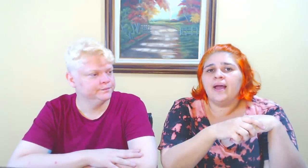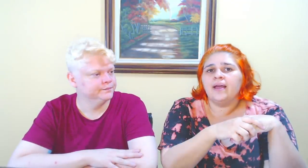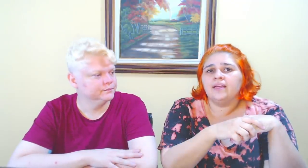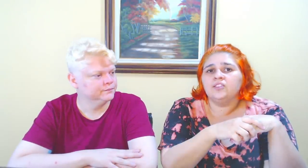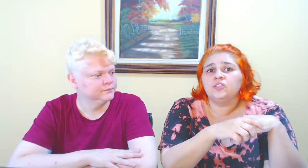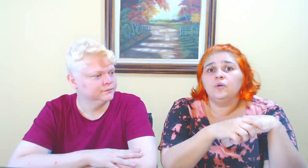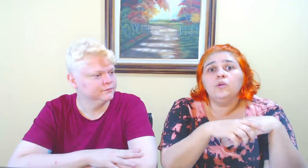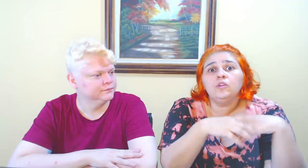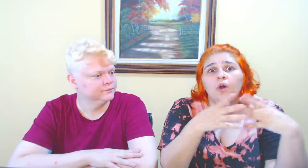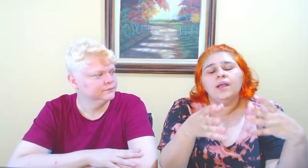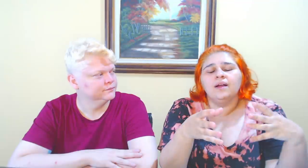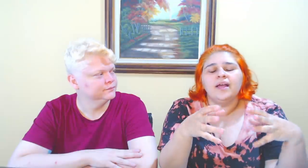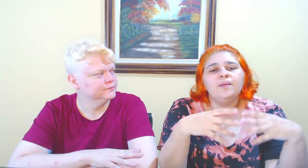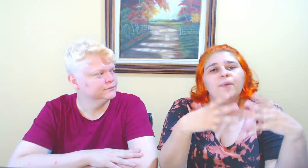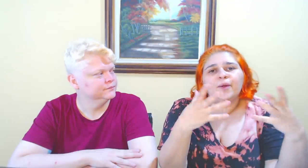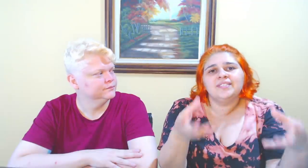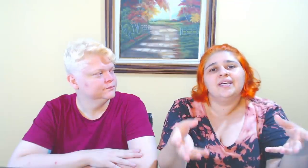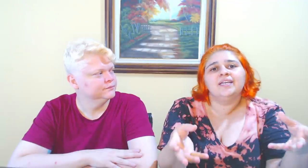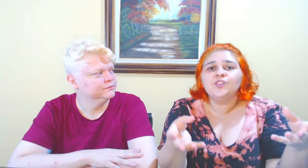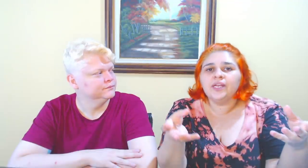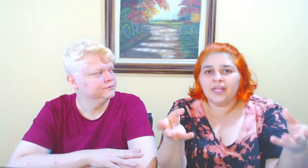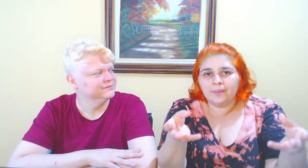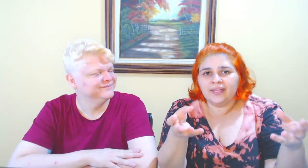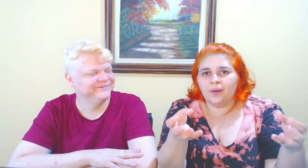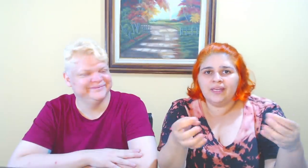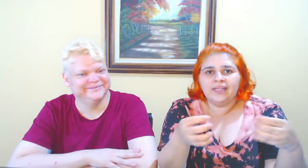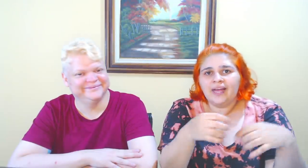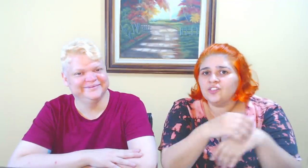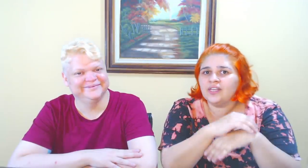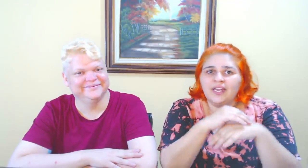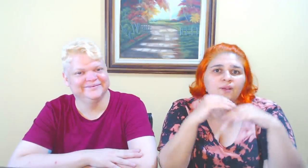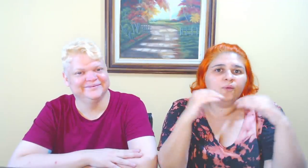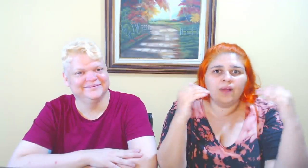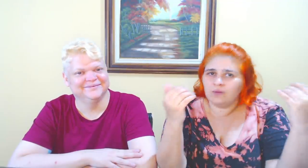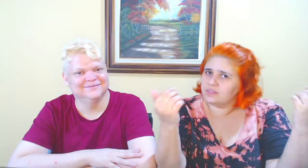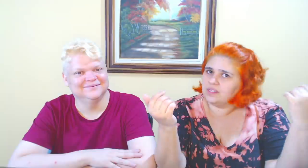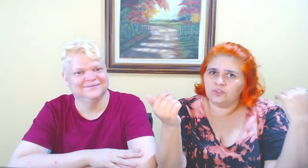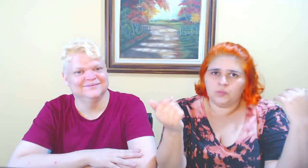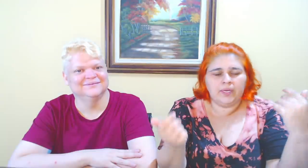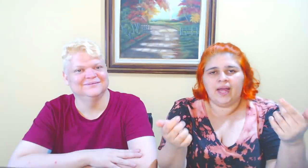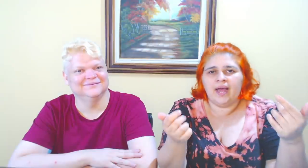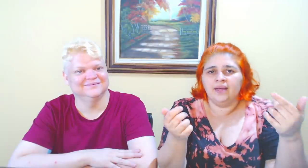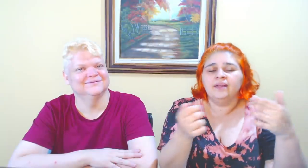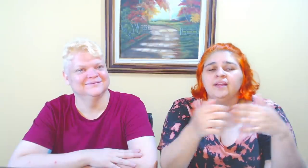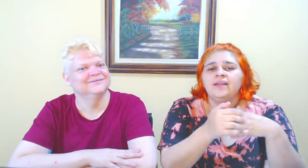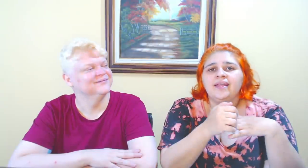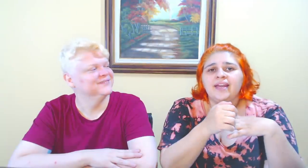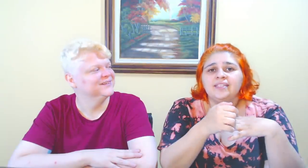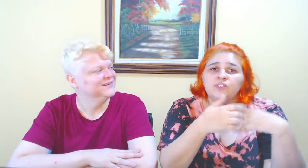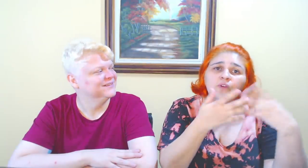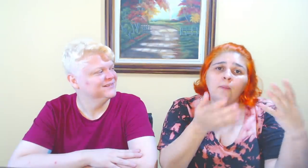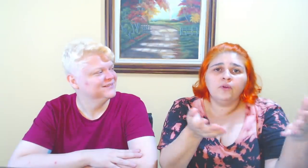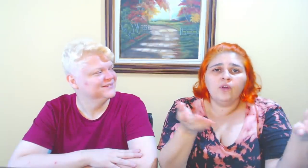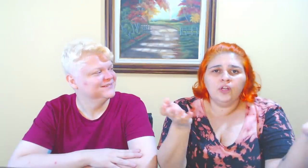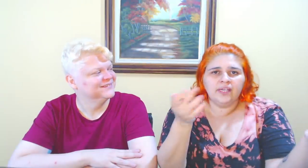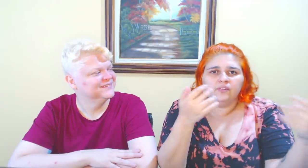o Nolan Ele pegou Esse grande enigma Da humanidade Que ninguém nunca Conseguiu explicar E ele transformou Num roteiro de